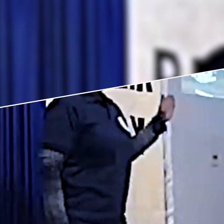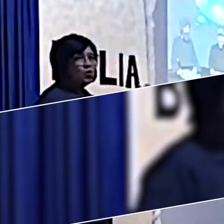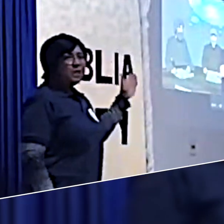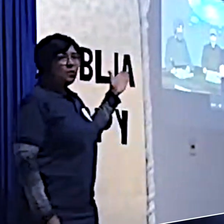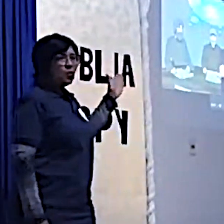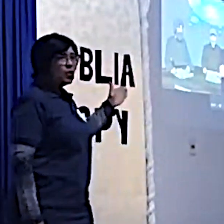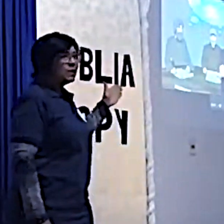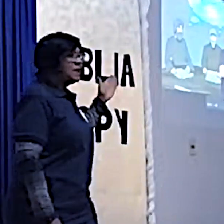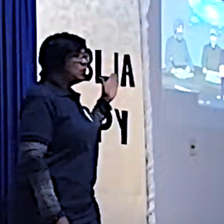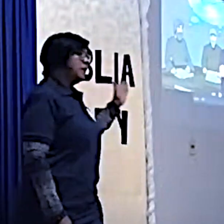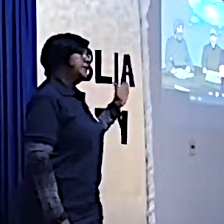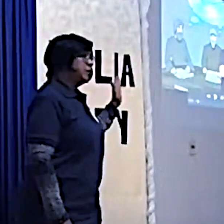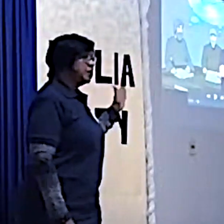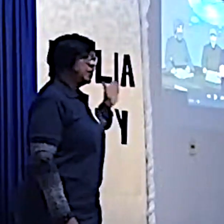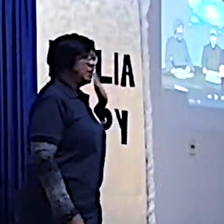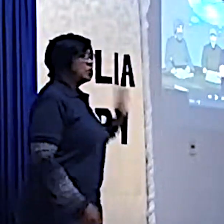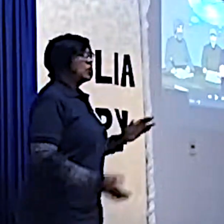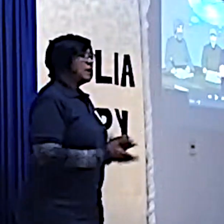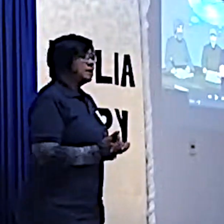Los dibujos, las ilustraciones son hechas